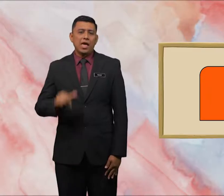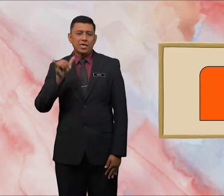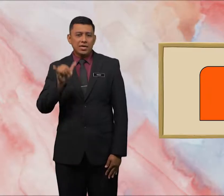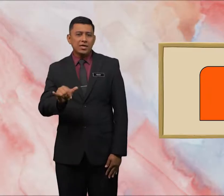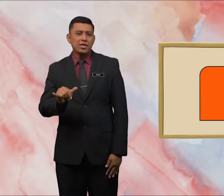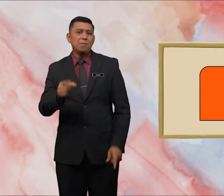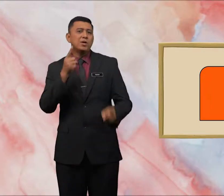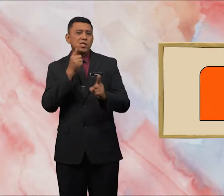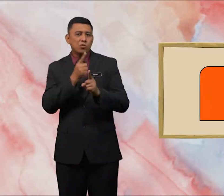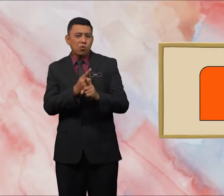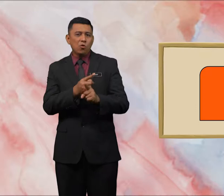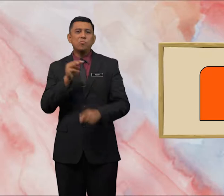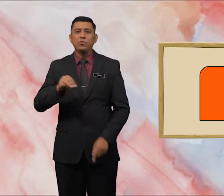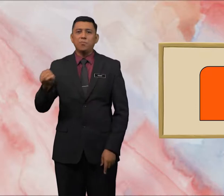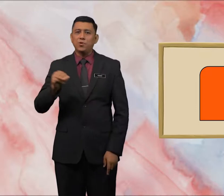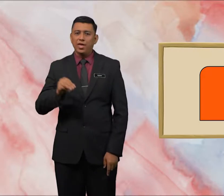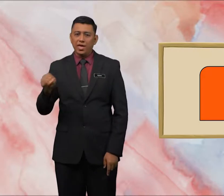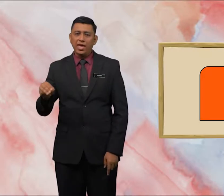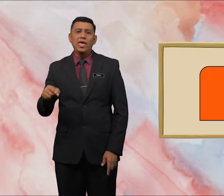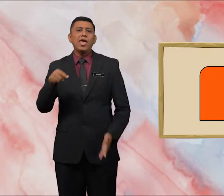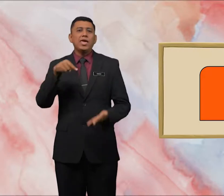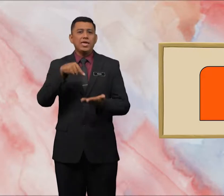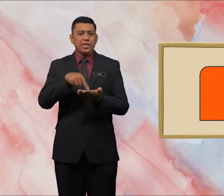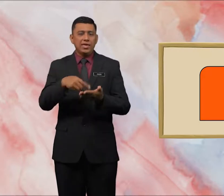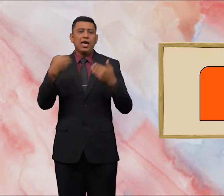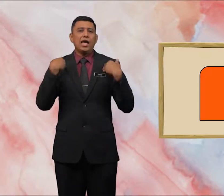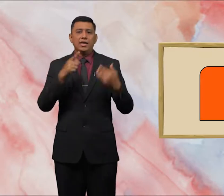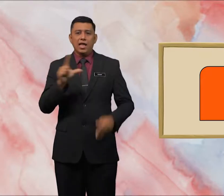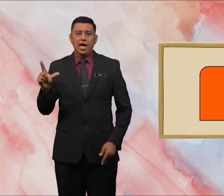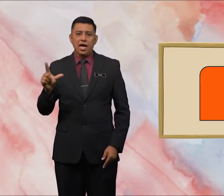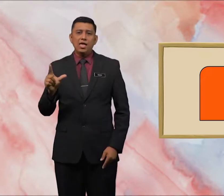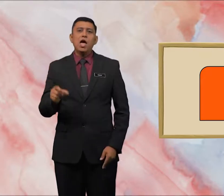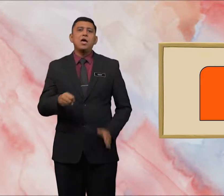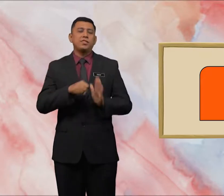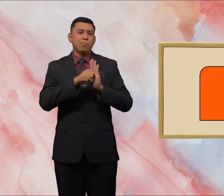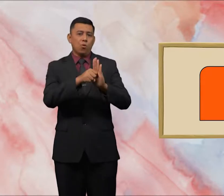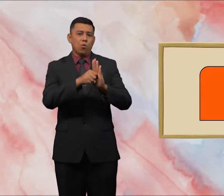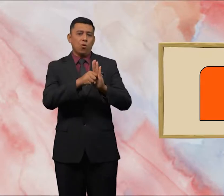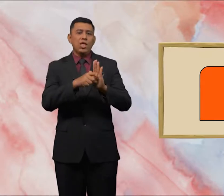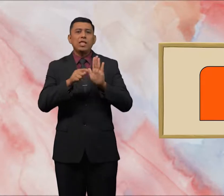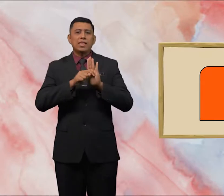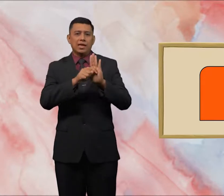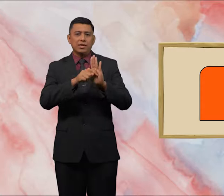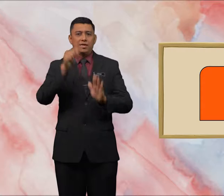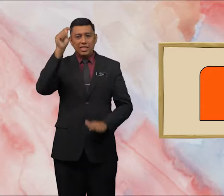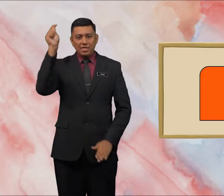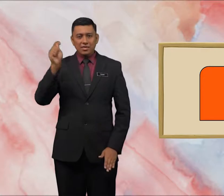Ya, betul murid-murid. Ini adalah simbol tanda tanya.